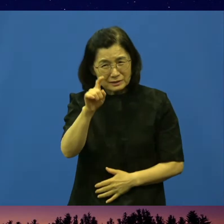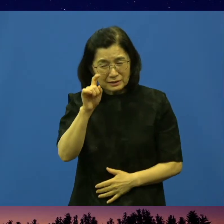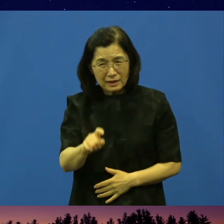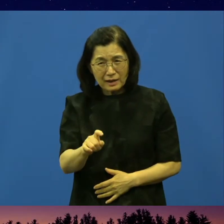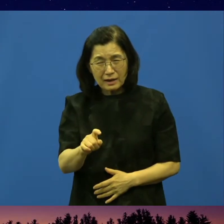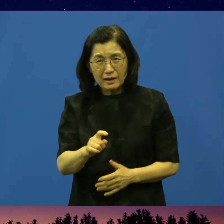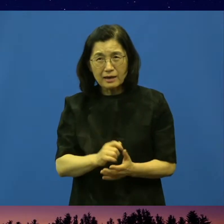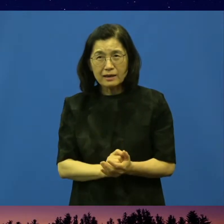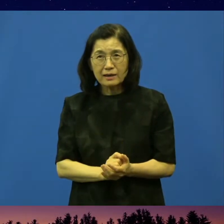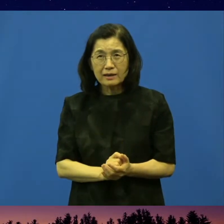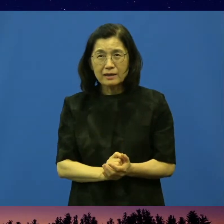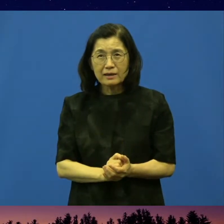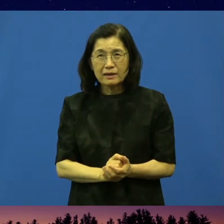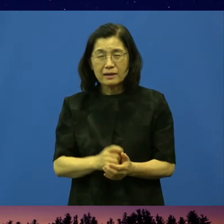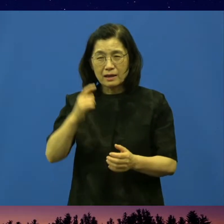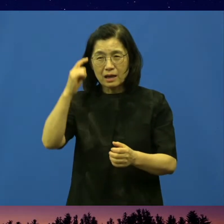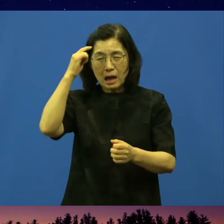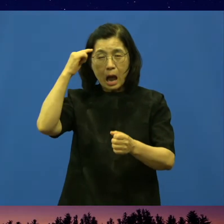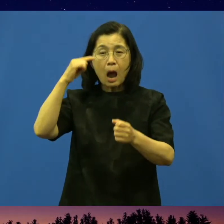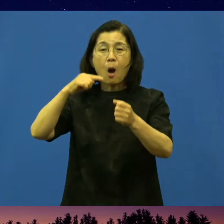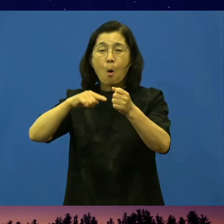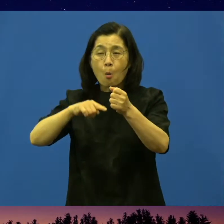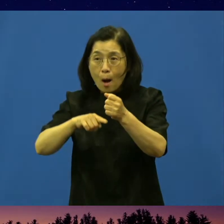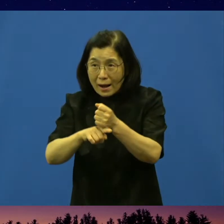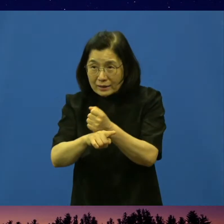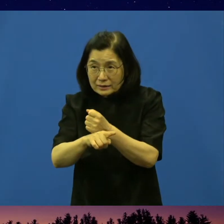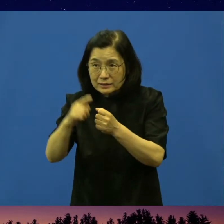과학은 유토피아를 만들어낼 수 있다고 얘기를 해요.